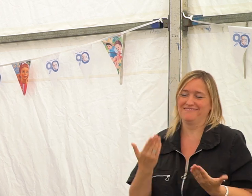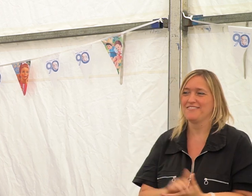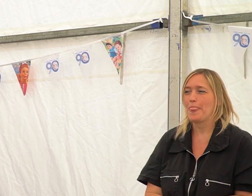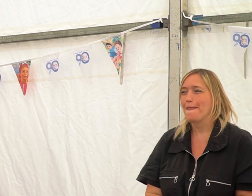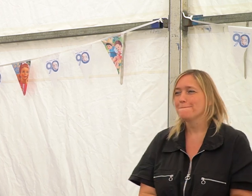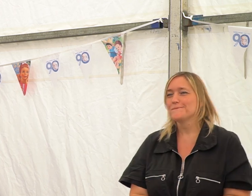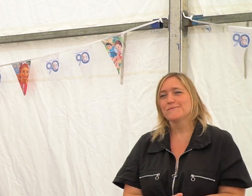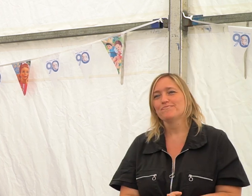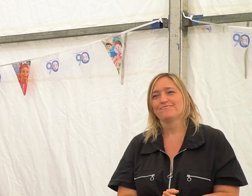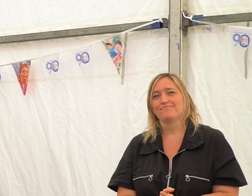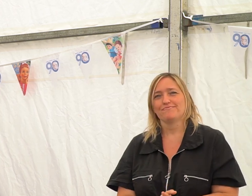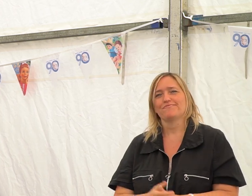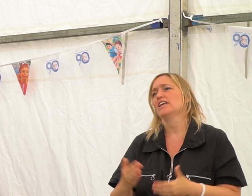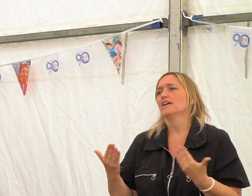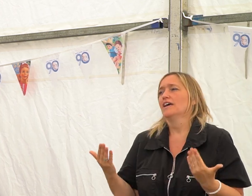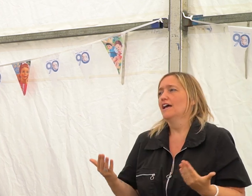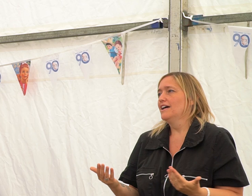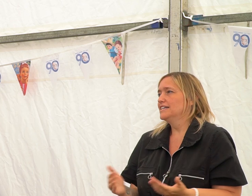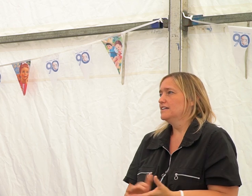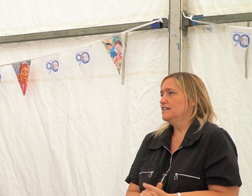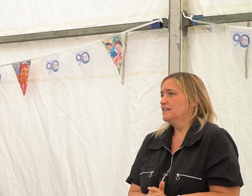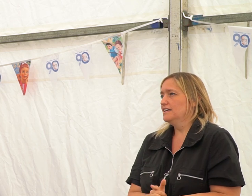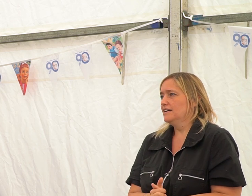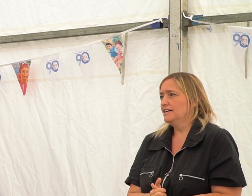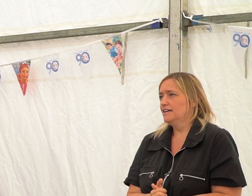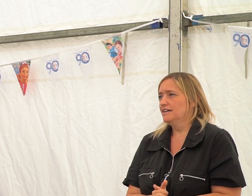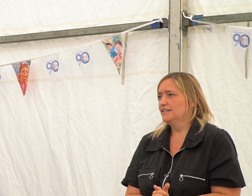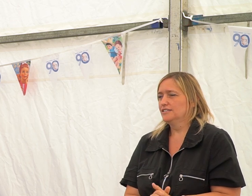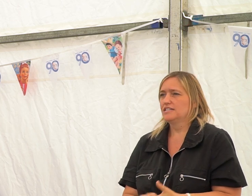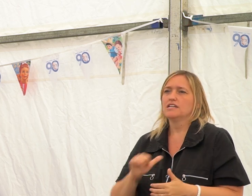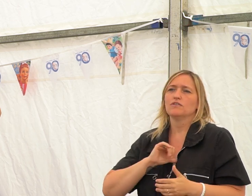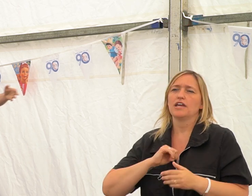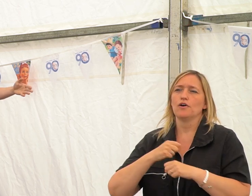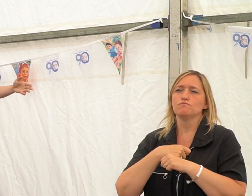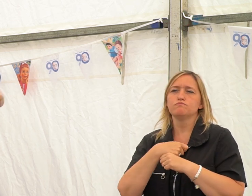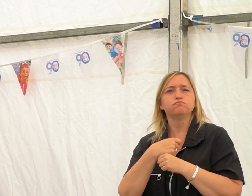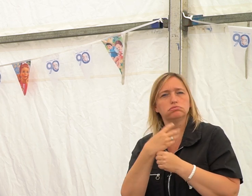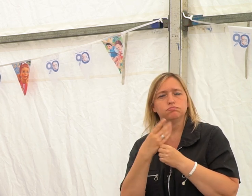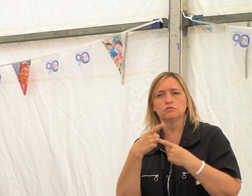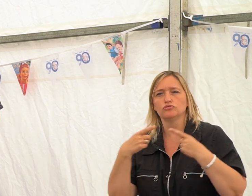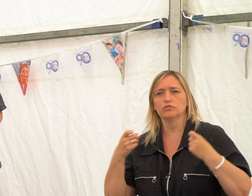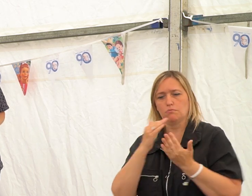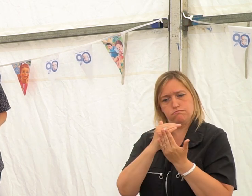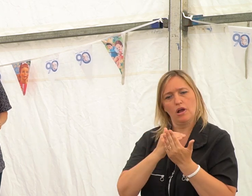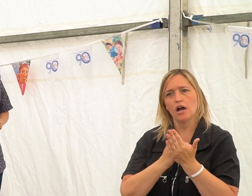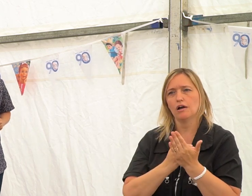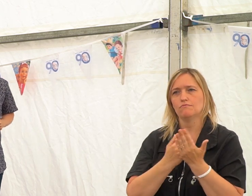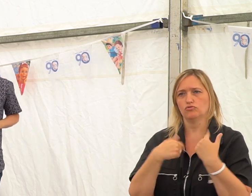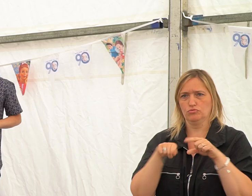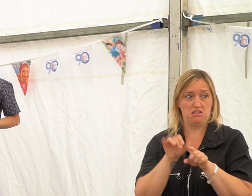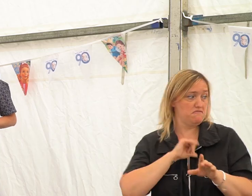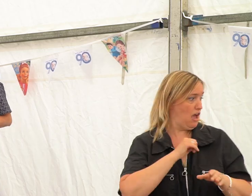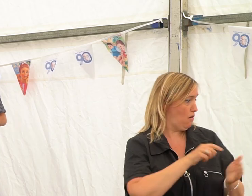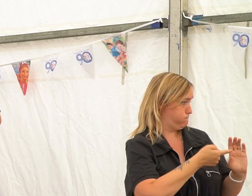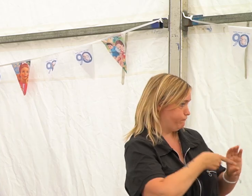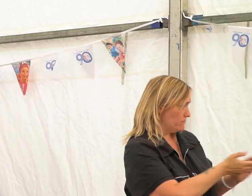Alors, concrètement, pratico-pratique, plusieurs choses sont au programme aujourd'hui. Alors, il y a des trous ici